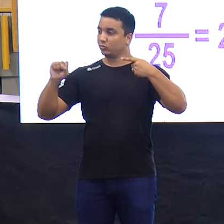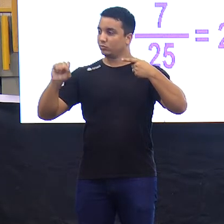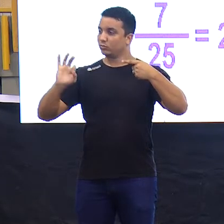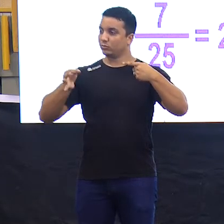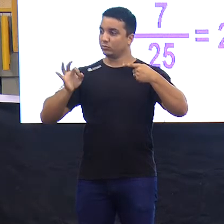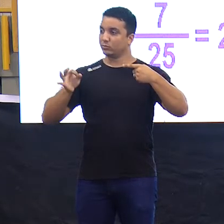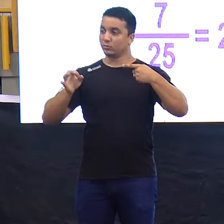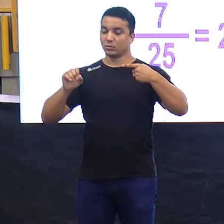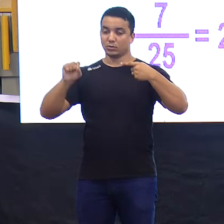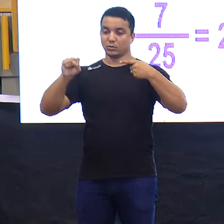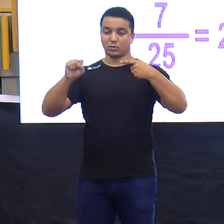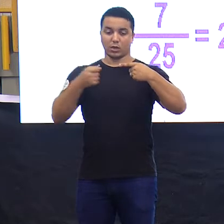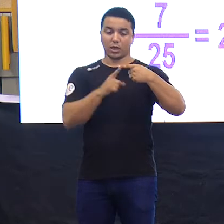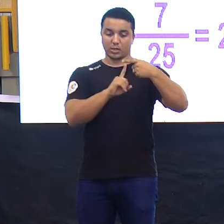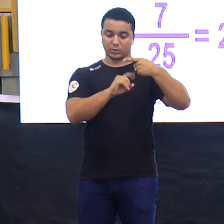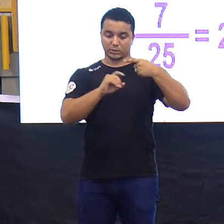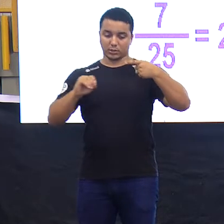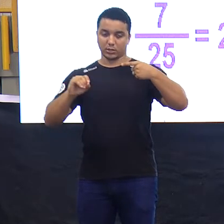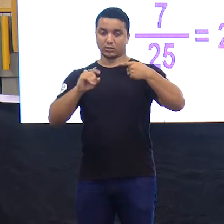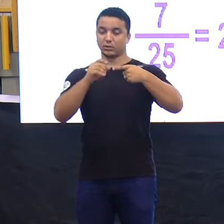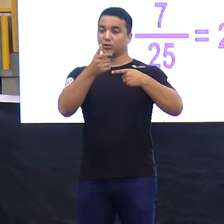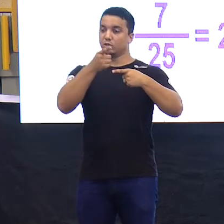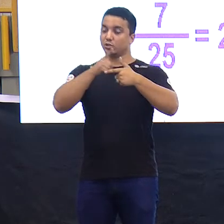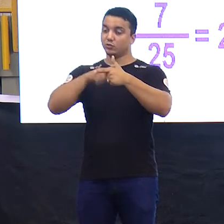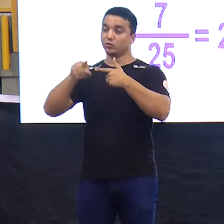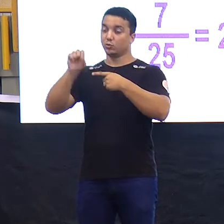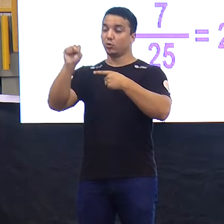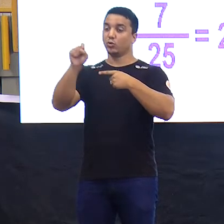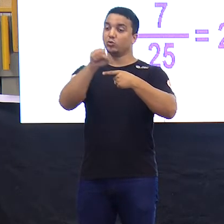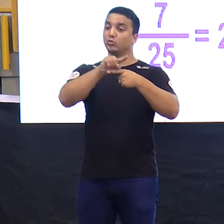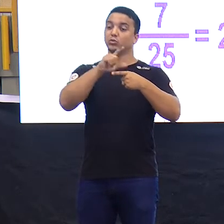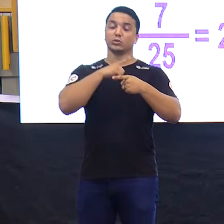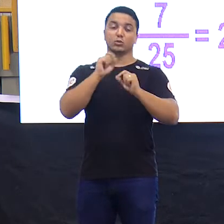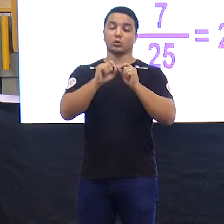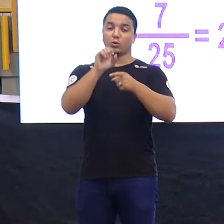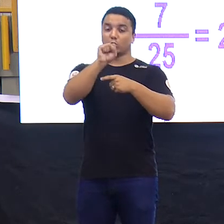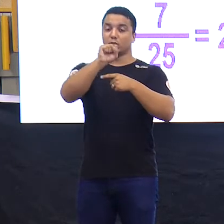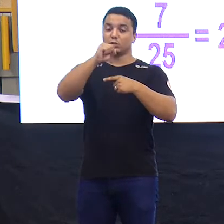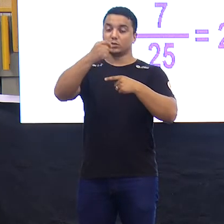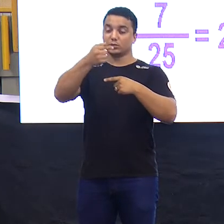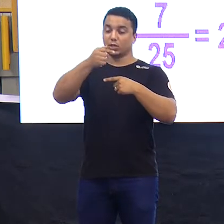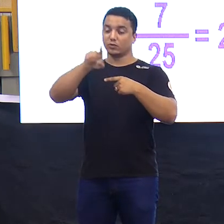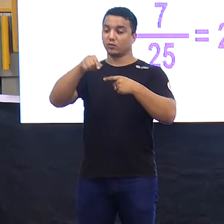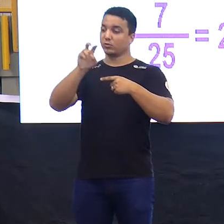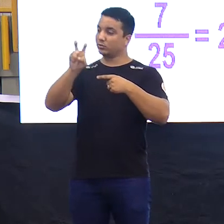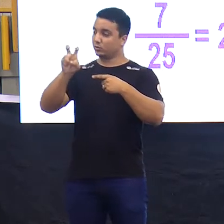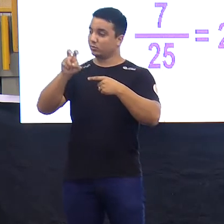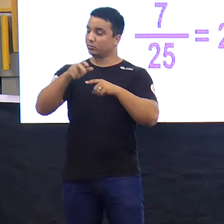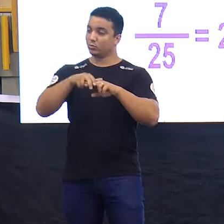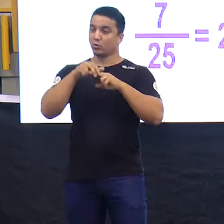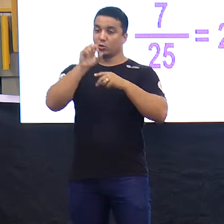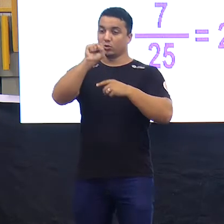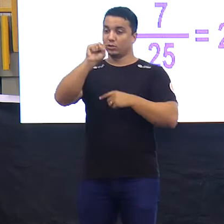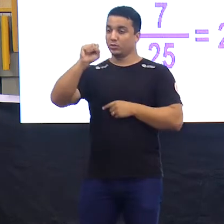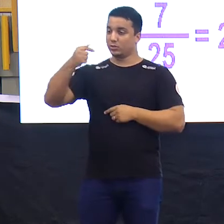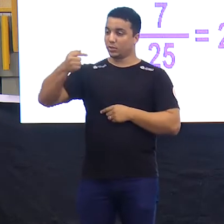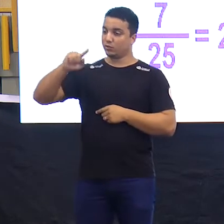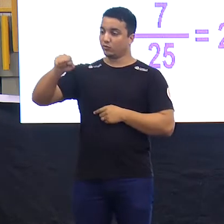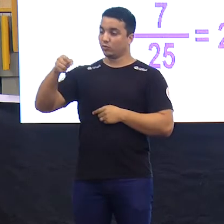8, ele vira 100. Divide por 8, 87,5. Portanto,